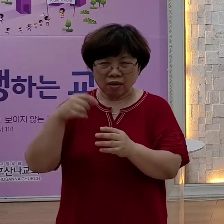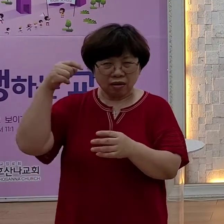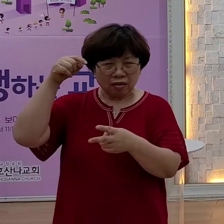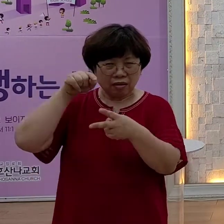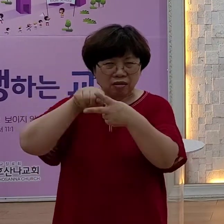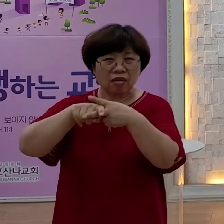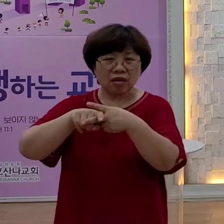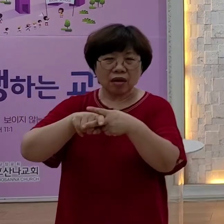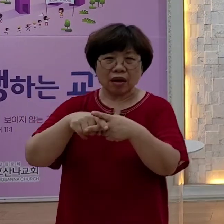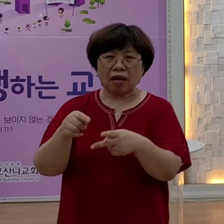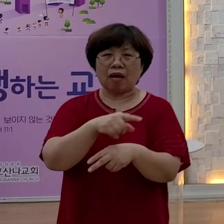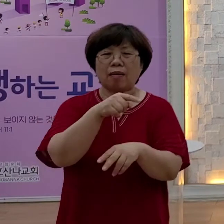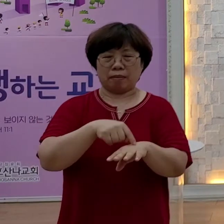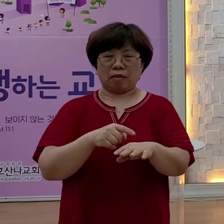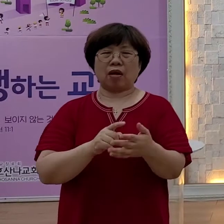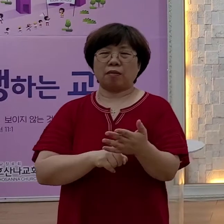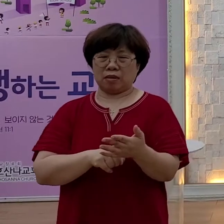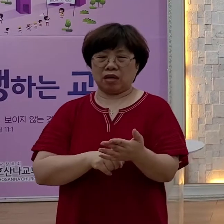앉아있구나, 이거예요.